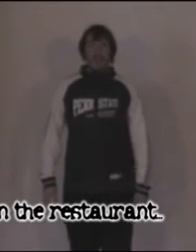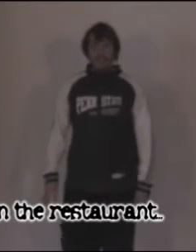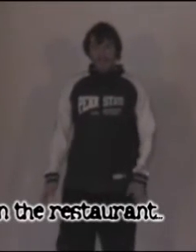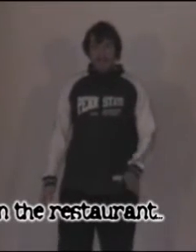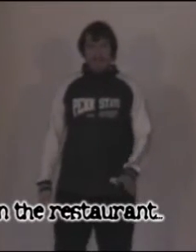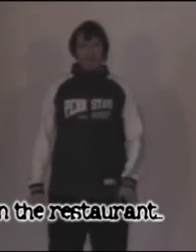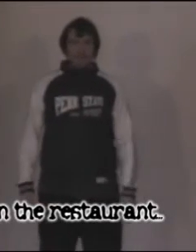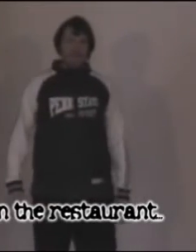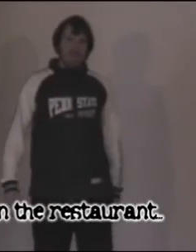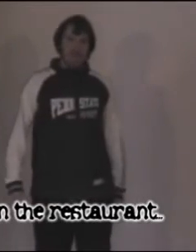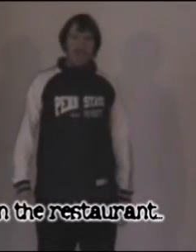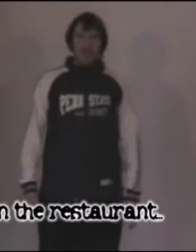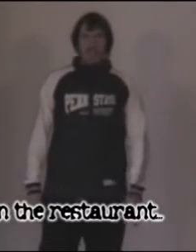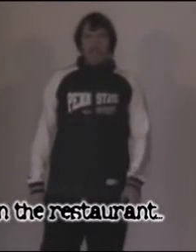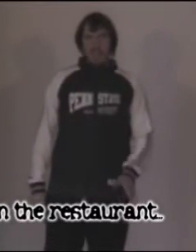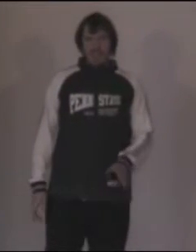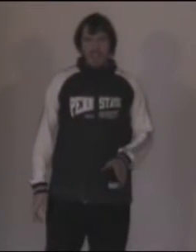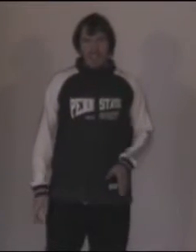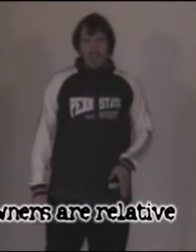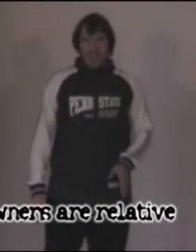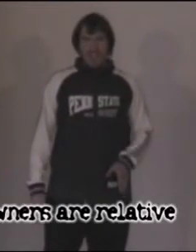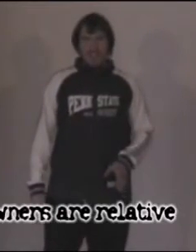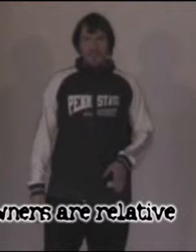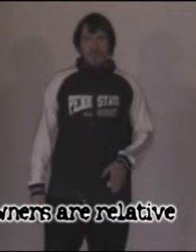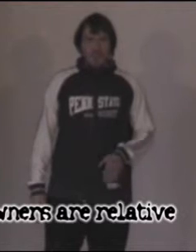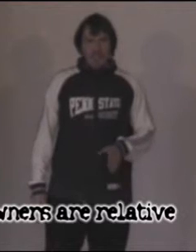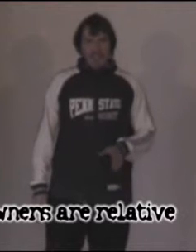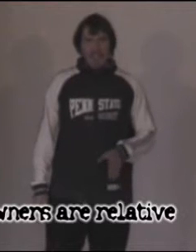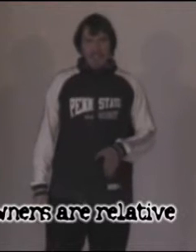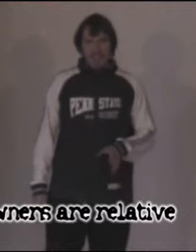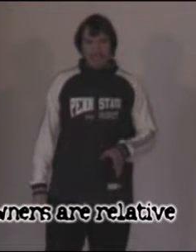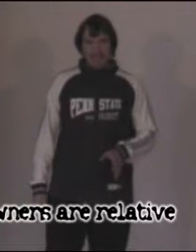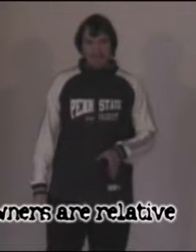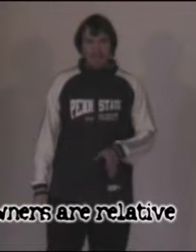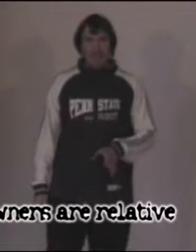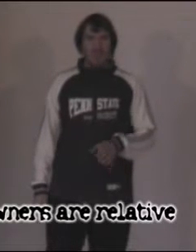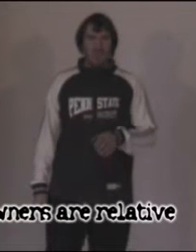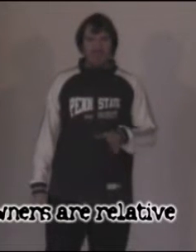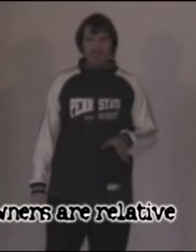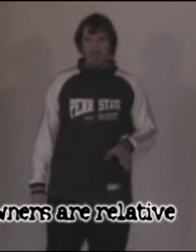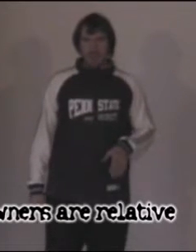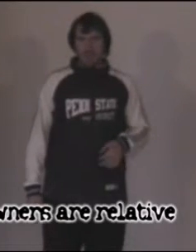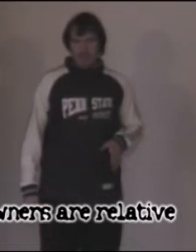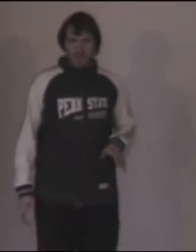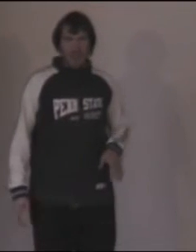Vado al ristorante. I padroni del locale sono parenti di una ragazza incontrata giorni prima durante un